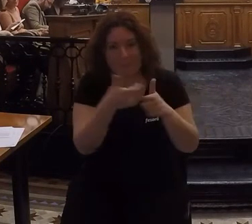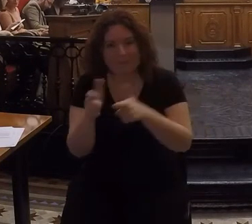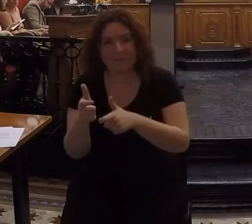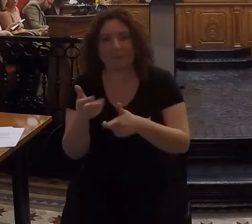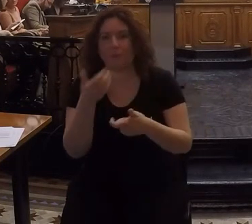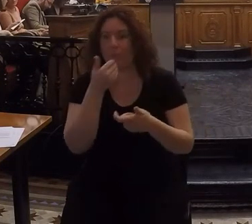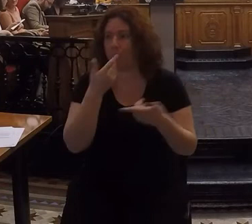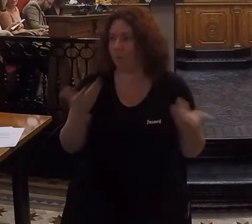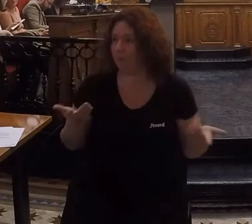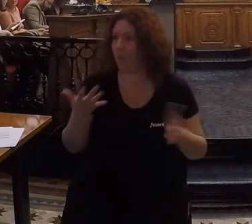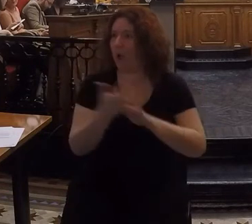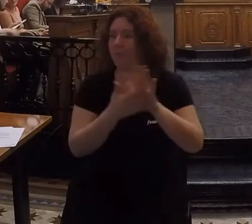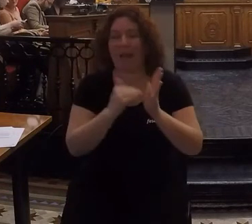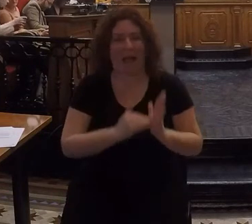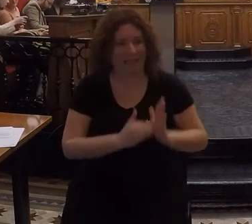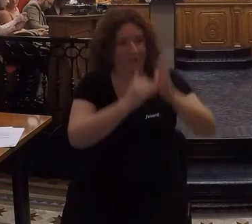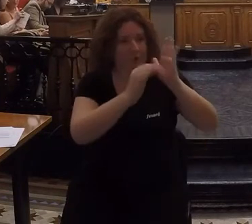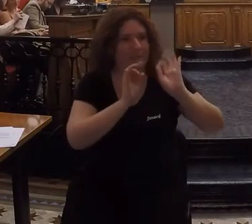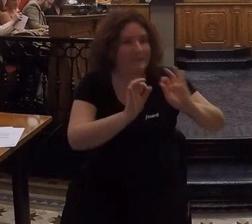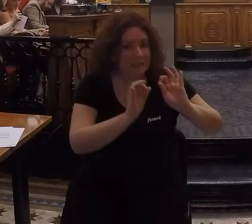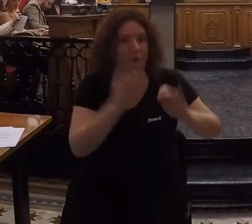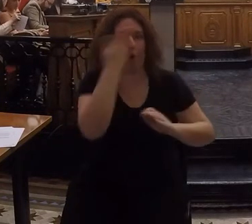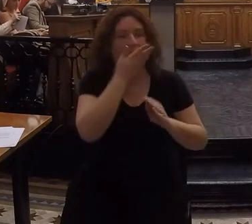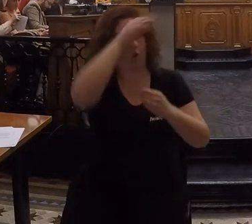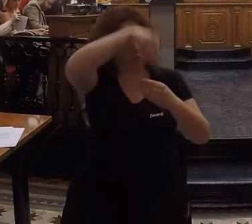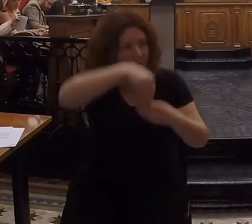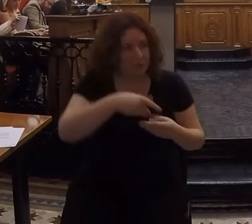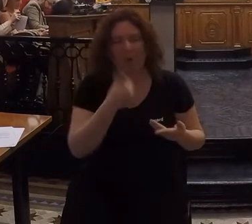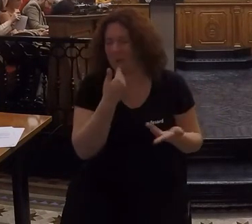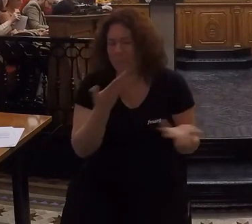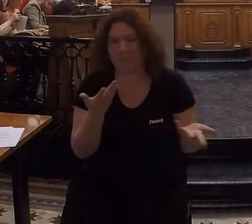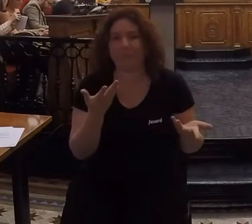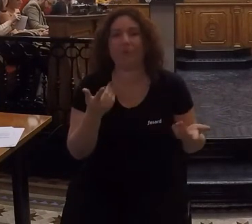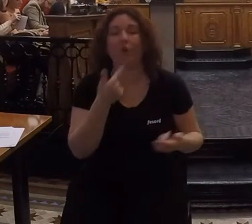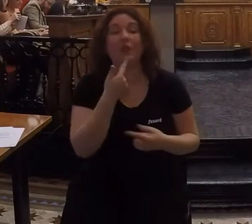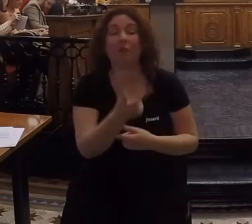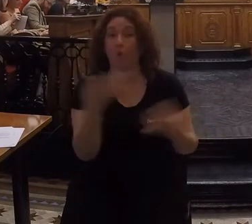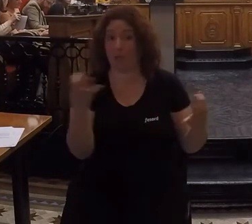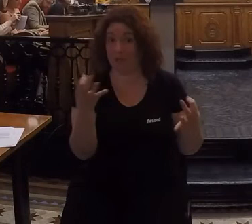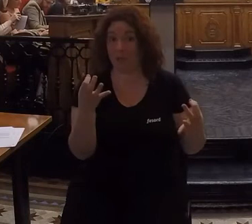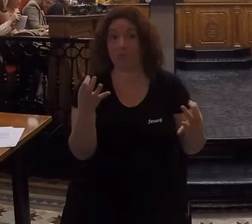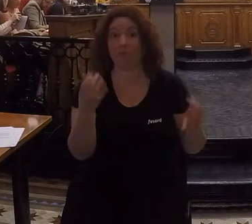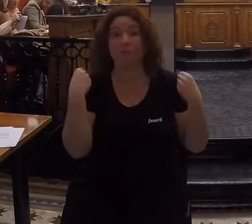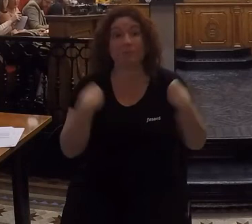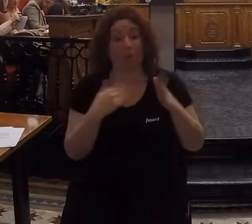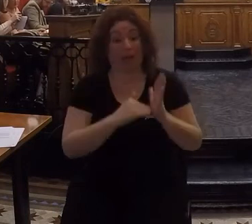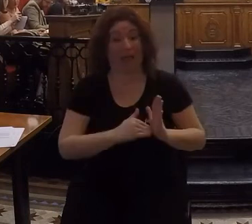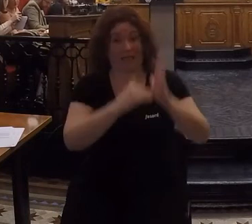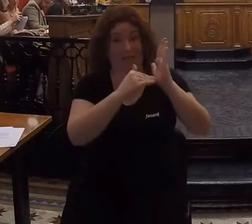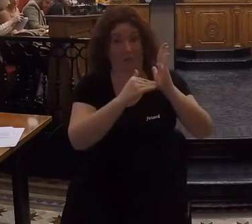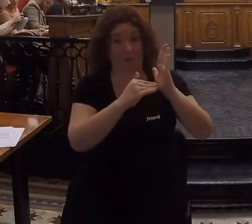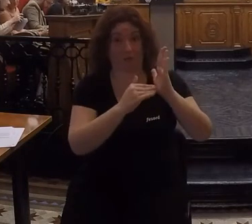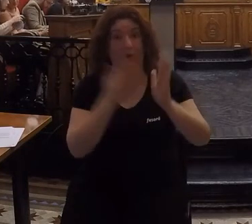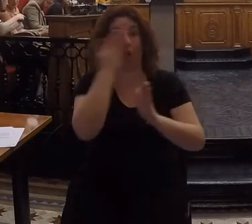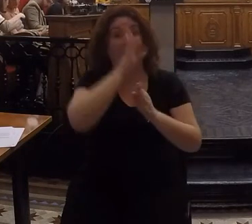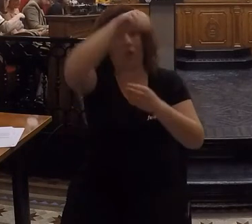la puesta en marcha de ascensores en los colegios. Mire, decirle, por un lado, que la instalación de los ascensores en los colegios no es